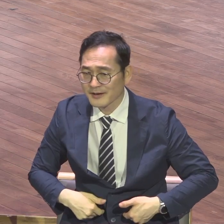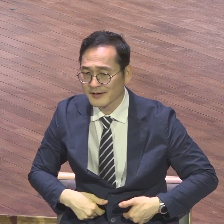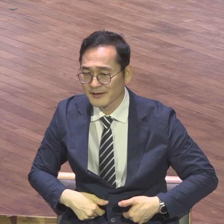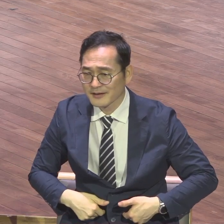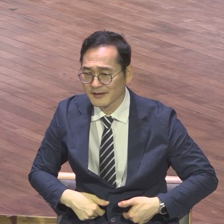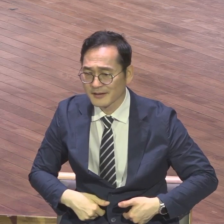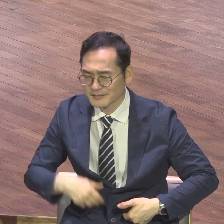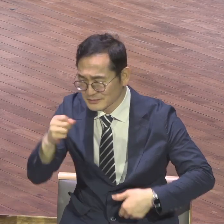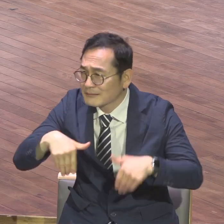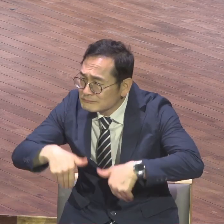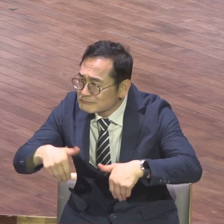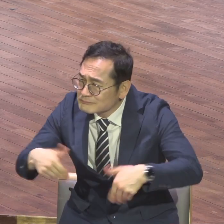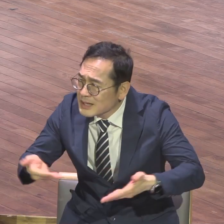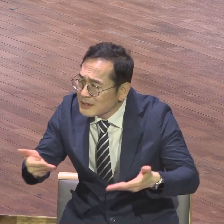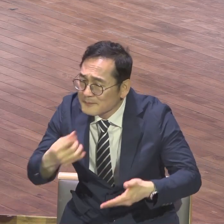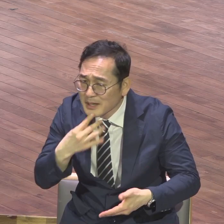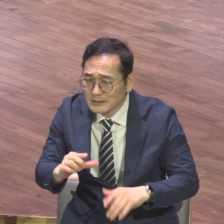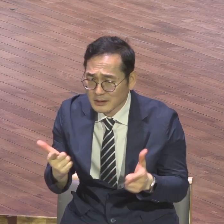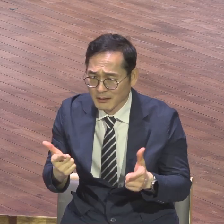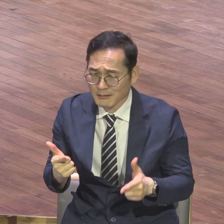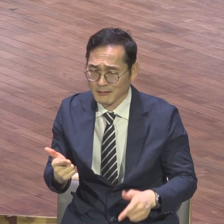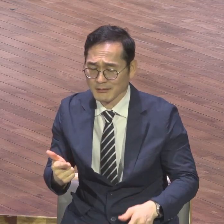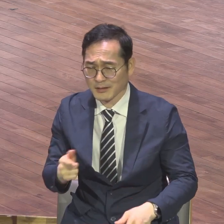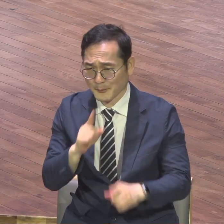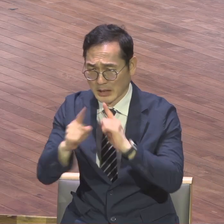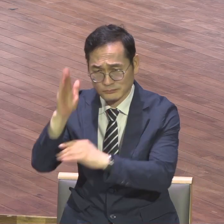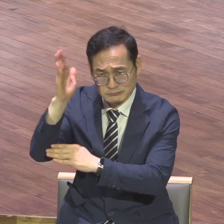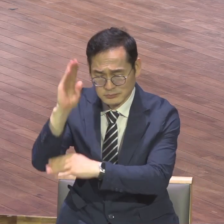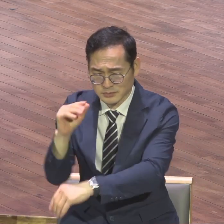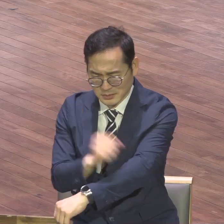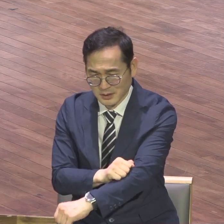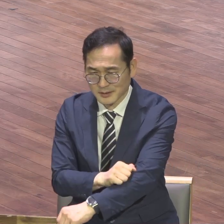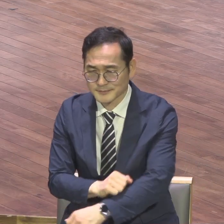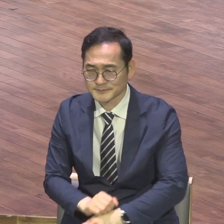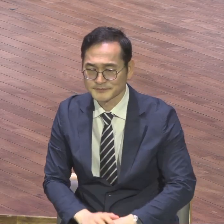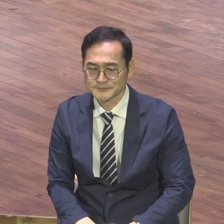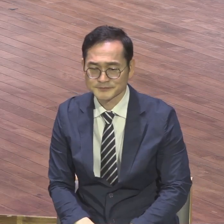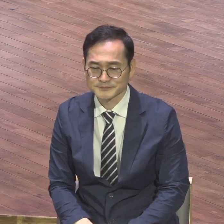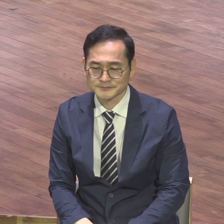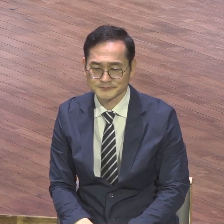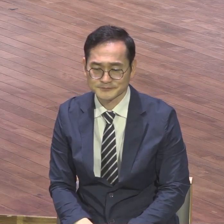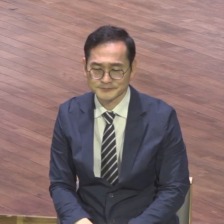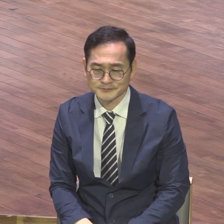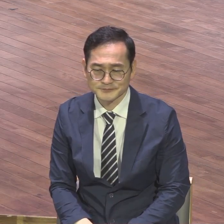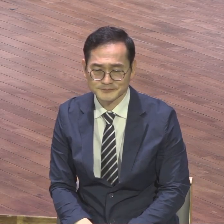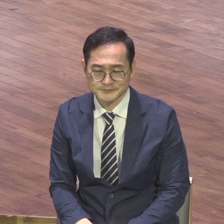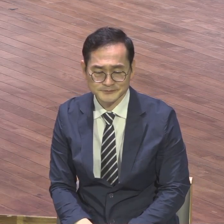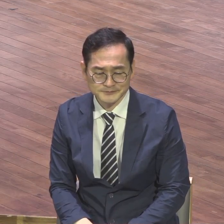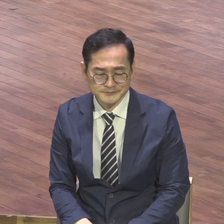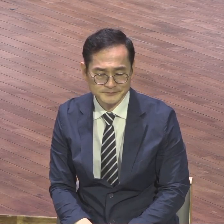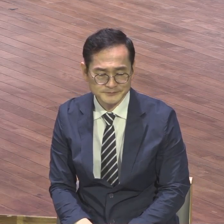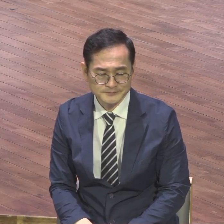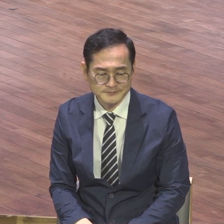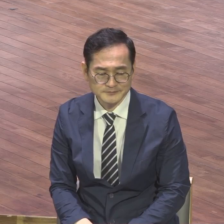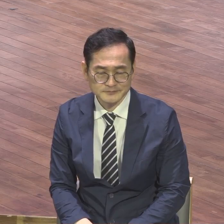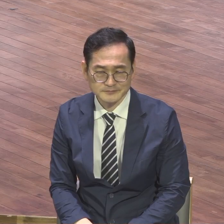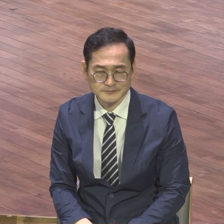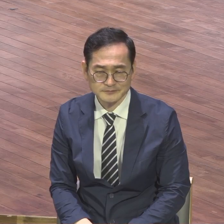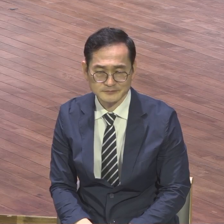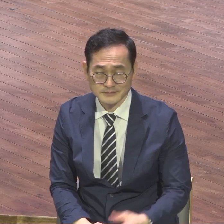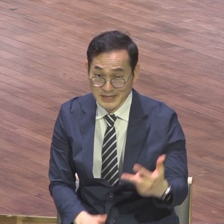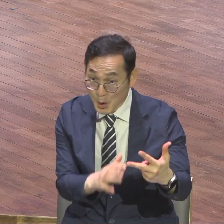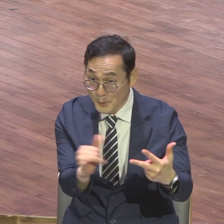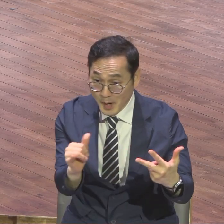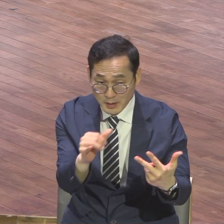심부름하고 막 그렇게 녹아다듯이 그거 아니에요. 본문 3절을 보면 이들이 어떤 기준으로 선정된지